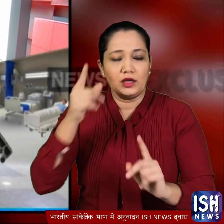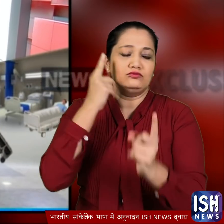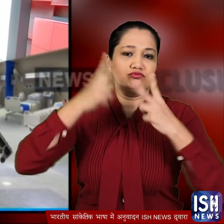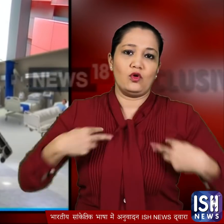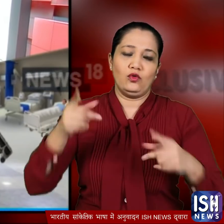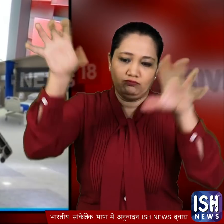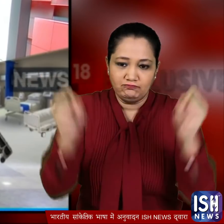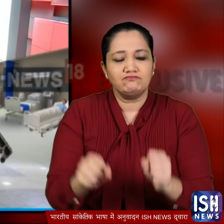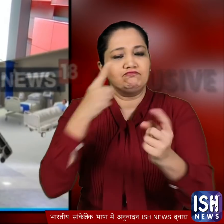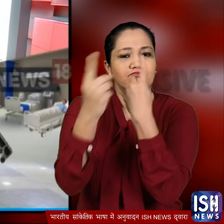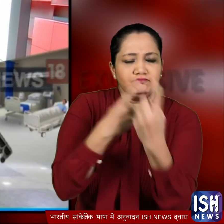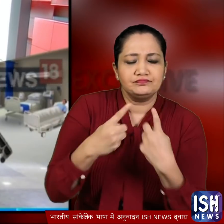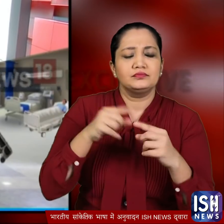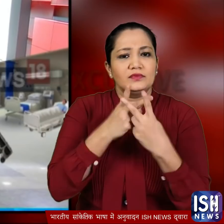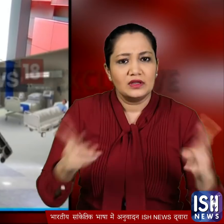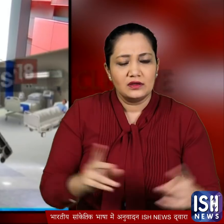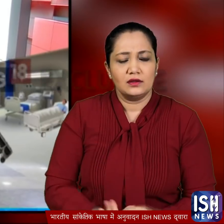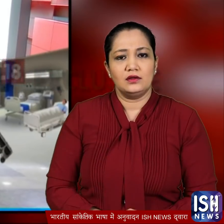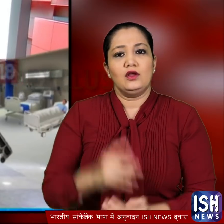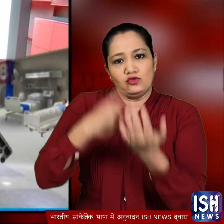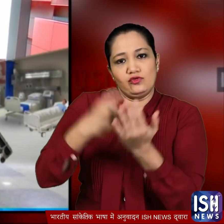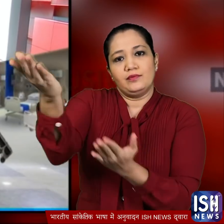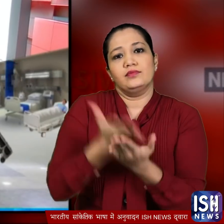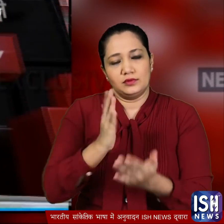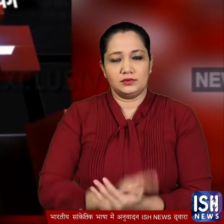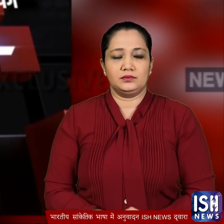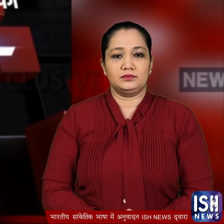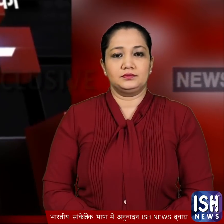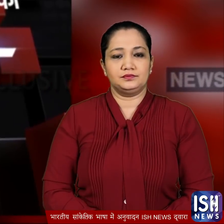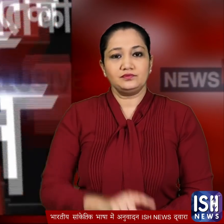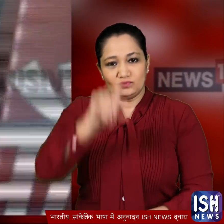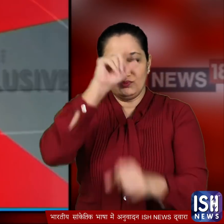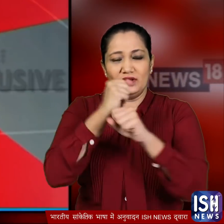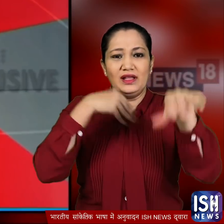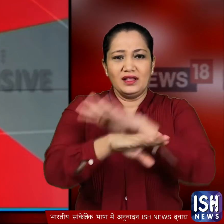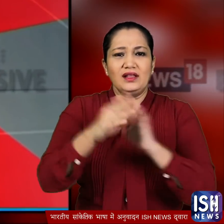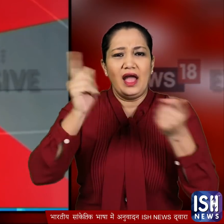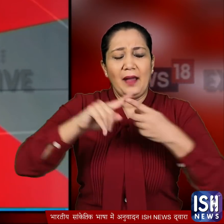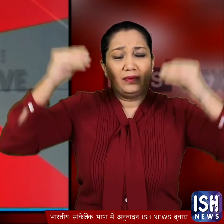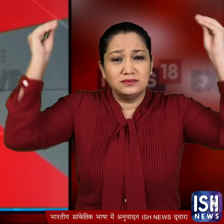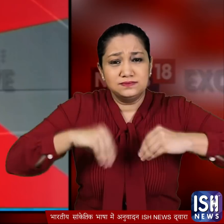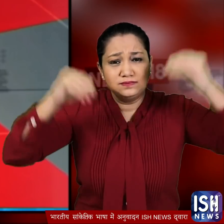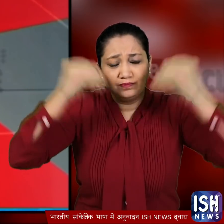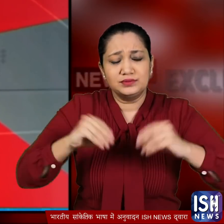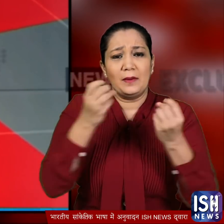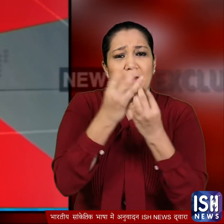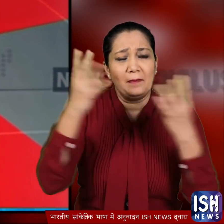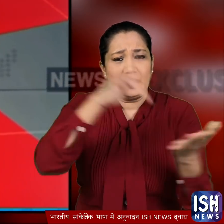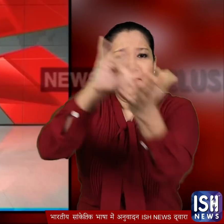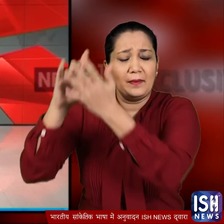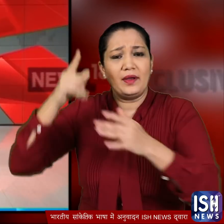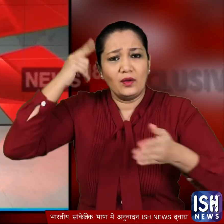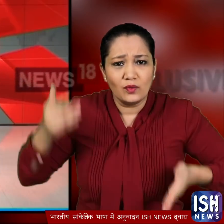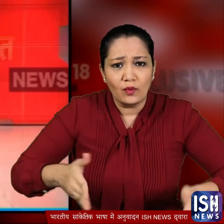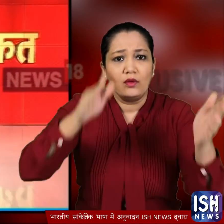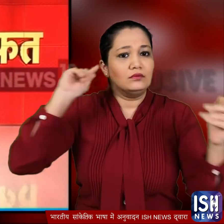से सुनवाई होगी और उसी समय जांच अधिकारी स्टेटस रिपोर्ट सौंपेंगे। गुजरात में हो रही जोरदार बारिश की वजह से कई जिलों